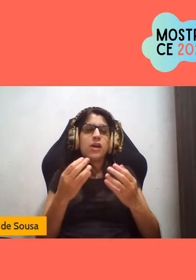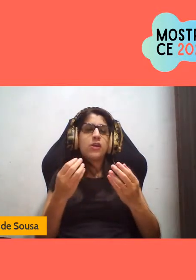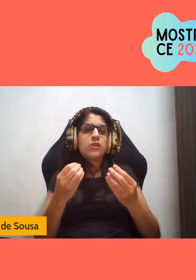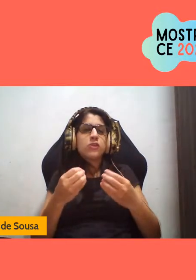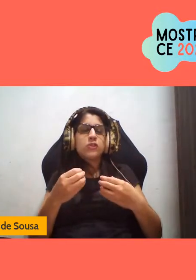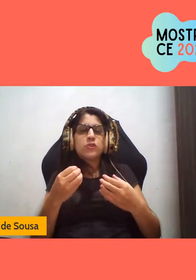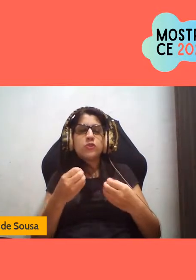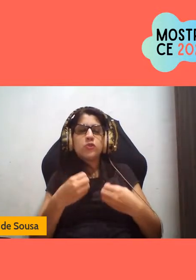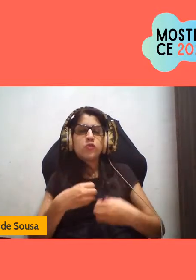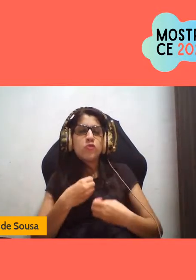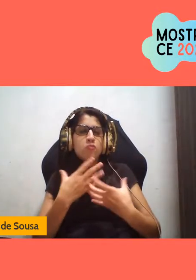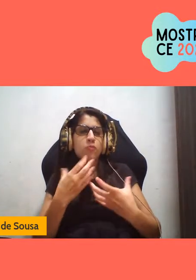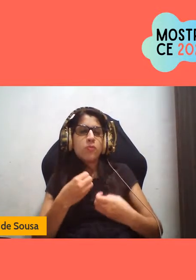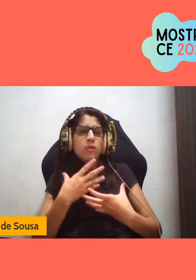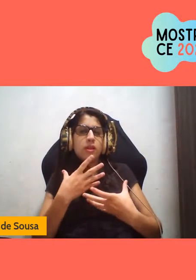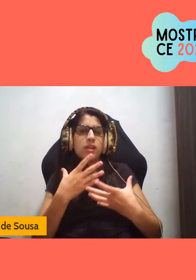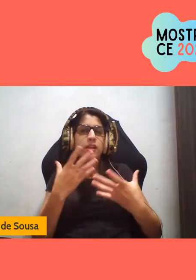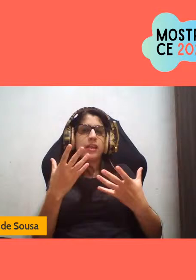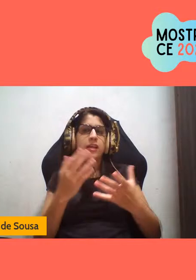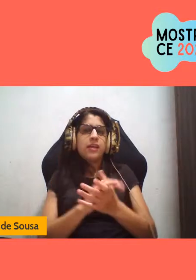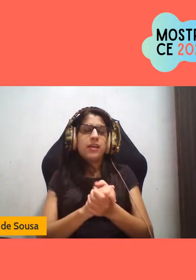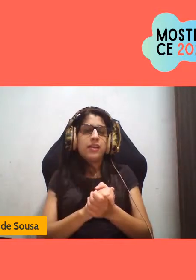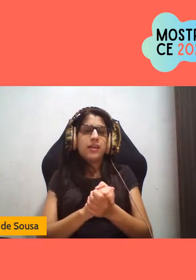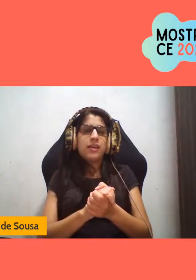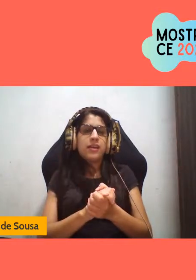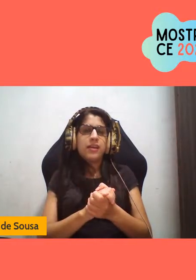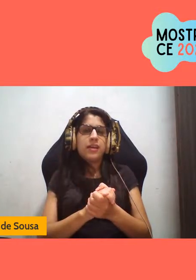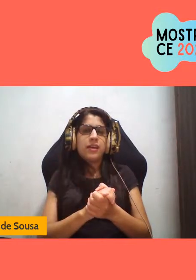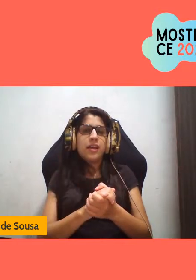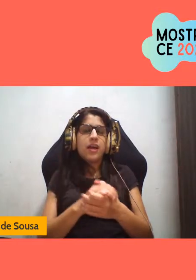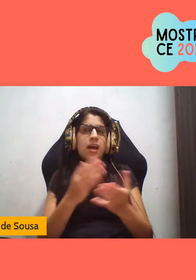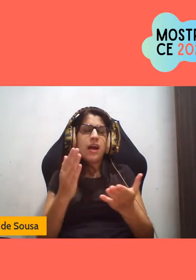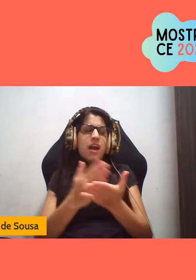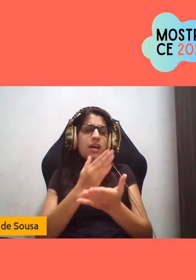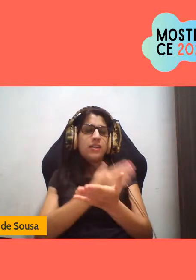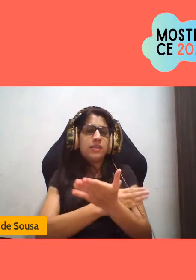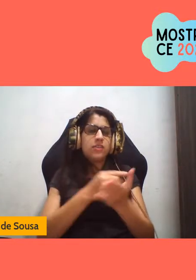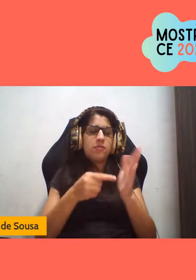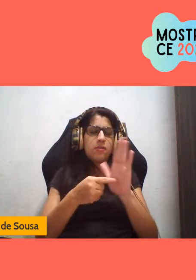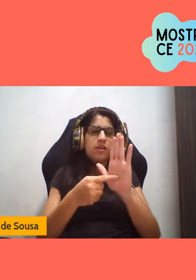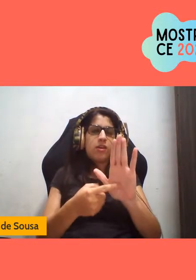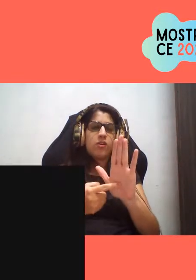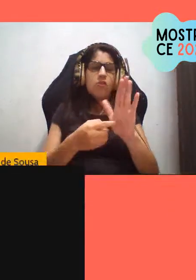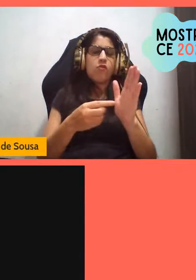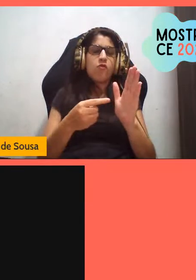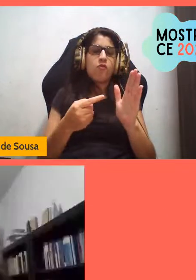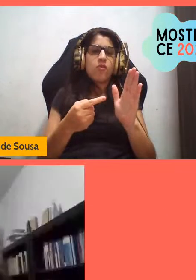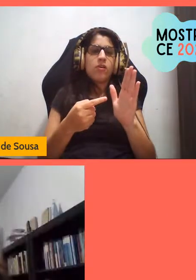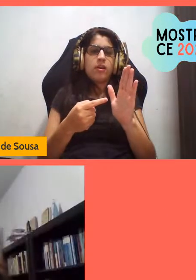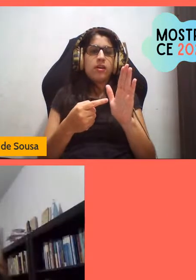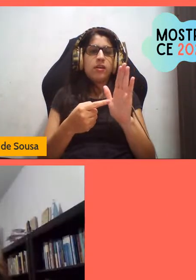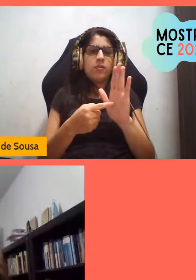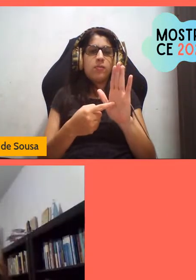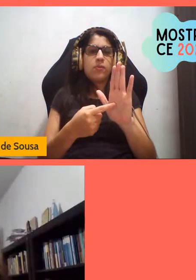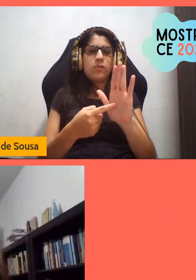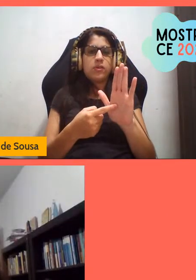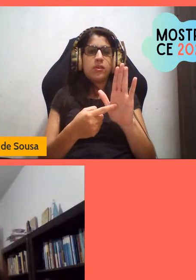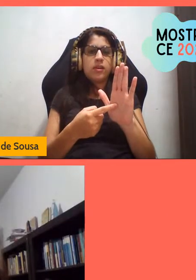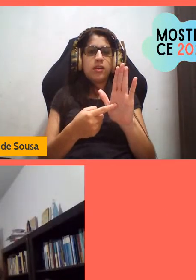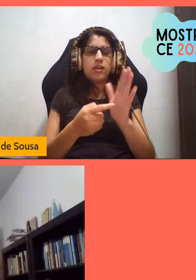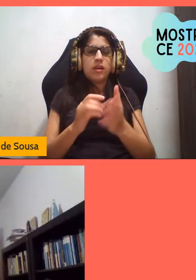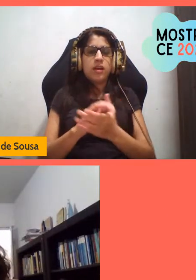de comunicação, Dani Dias. Mas antes de passar, deixa eu trazer aqui logo a minha